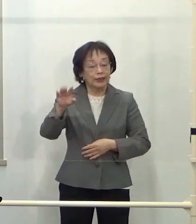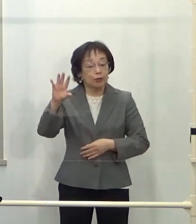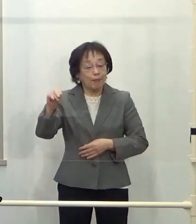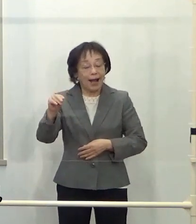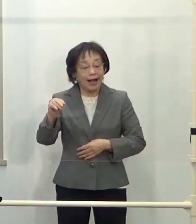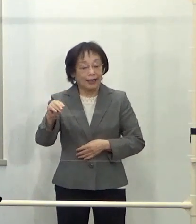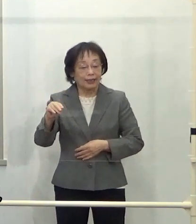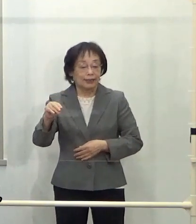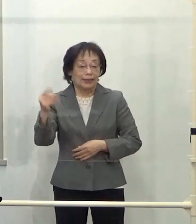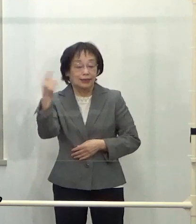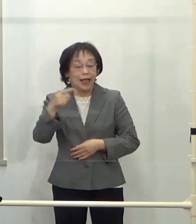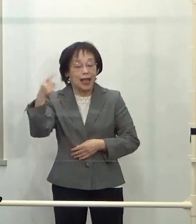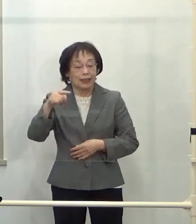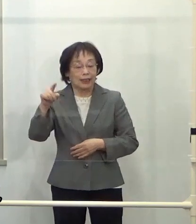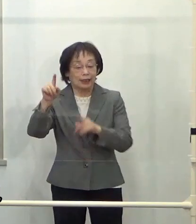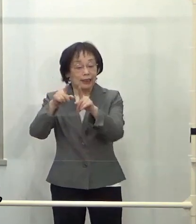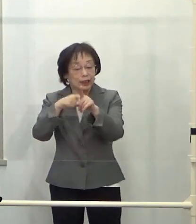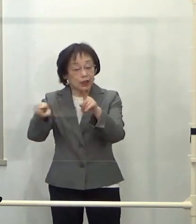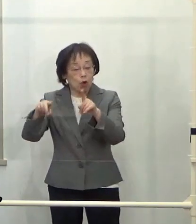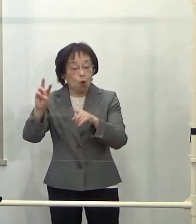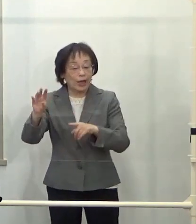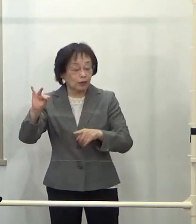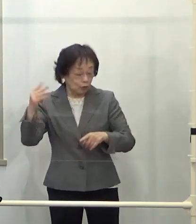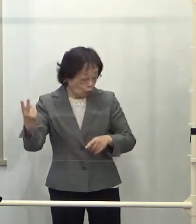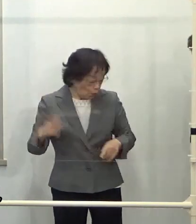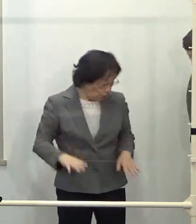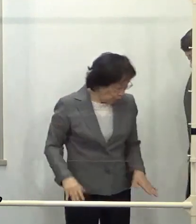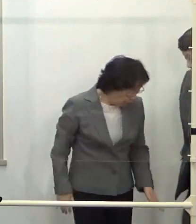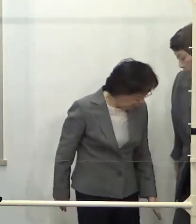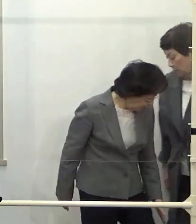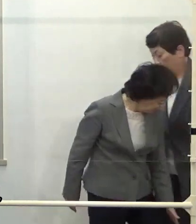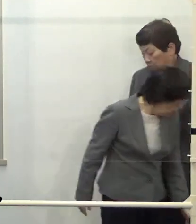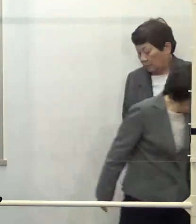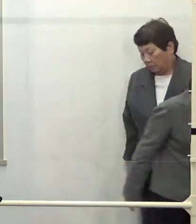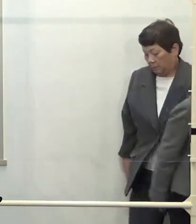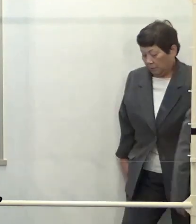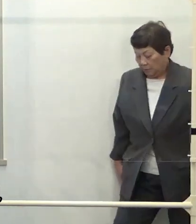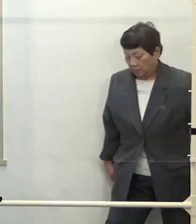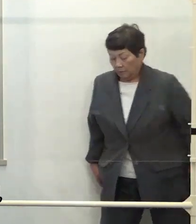ワットということになっております。